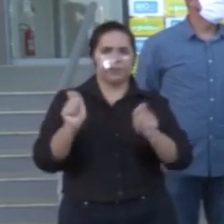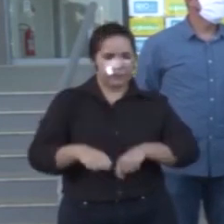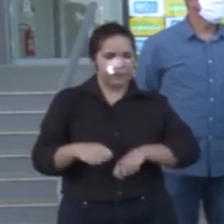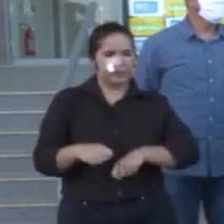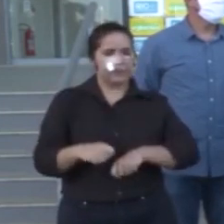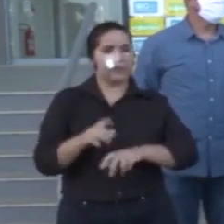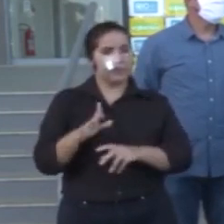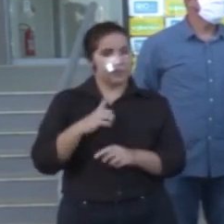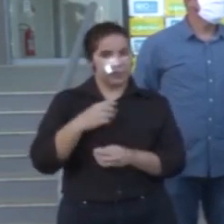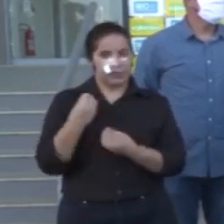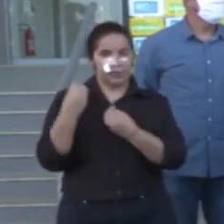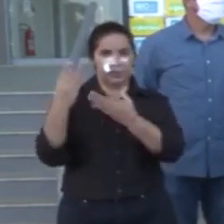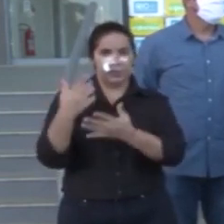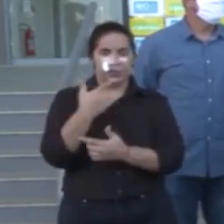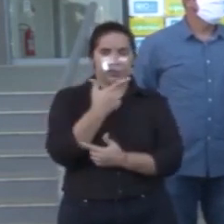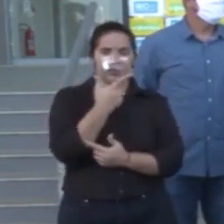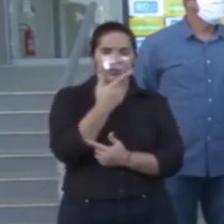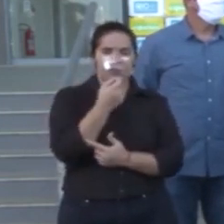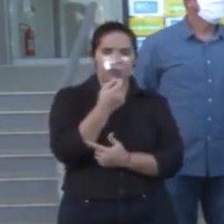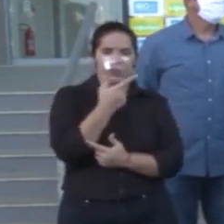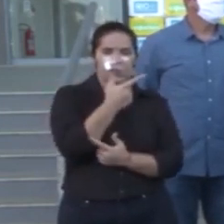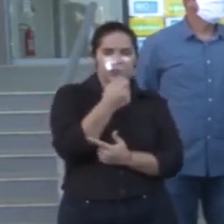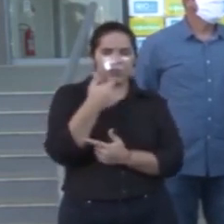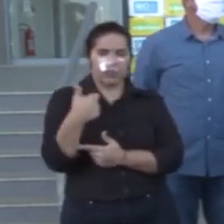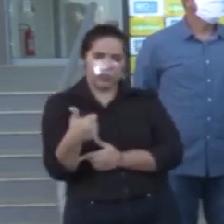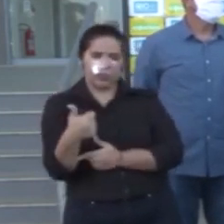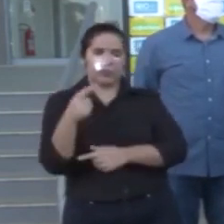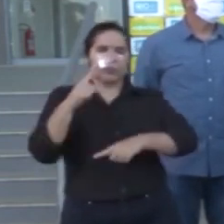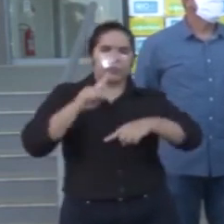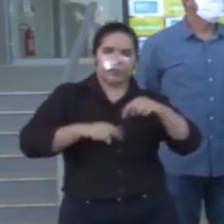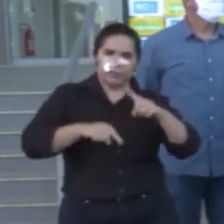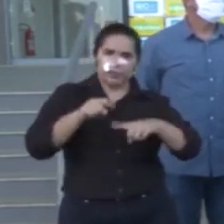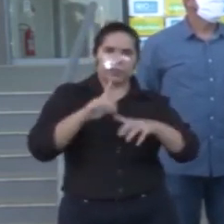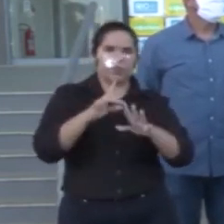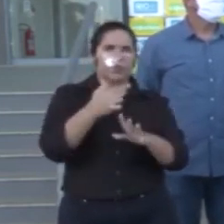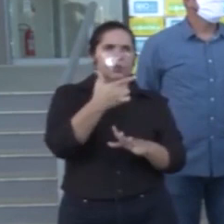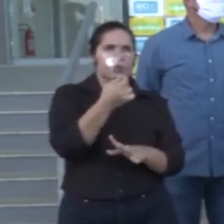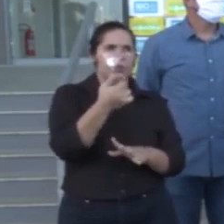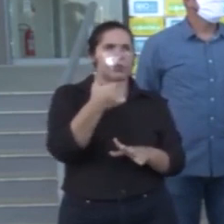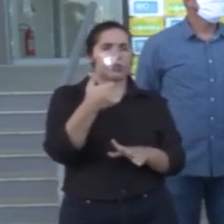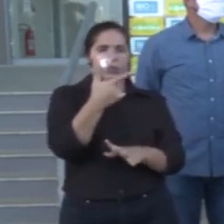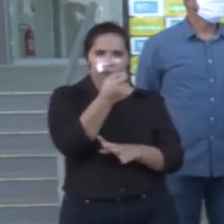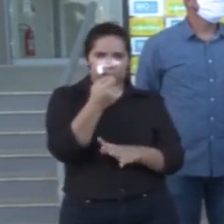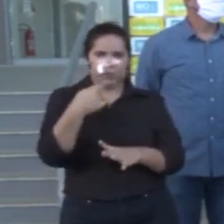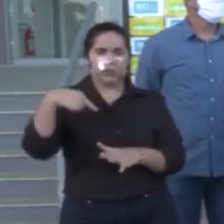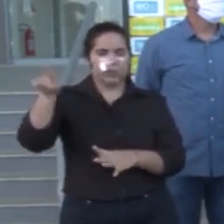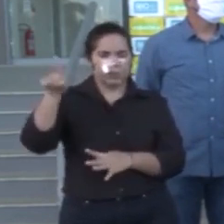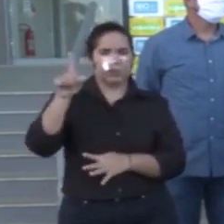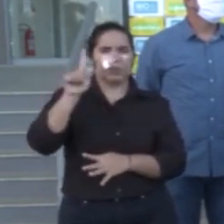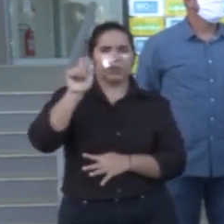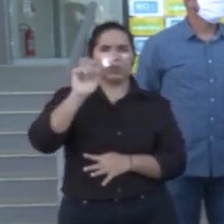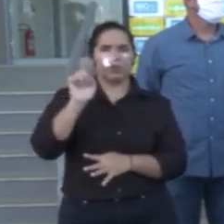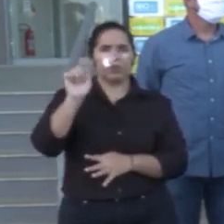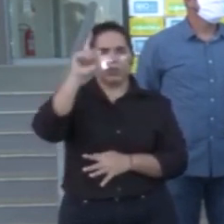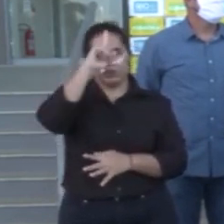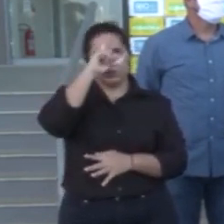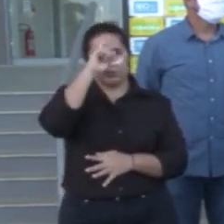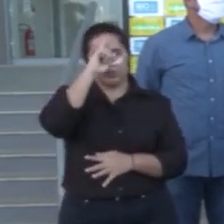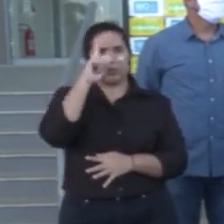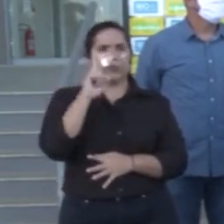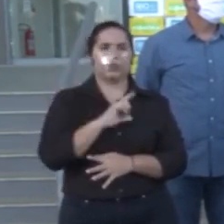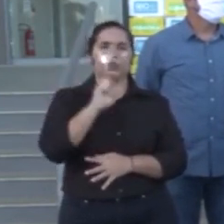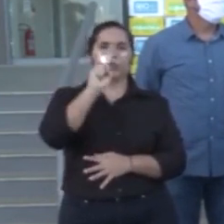Estamos mandando 201 equipamentos, perdão, 200 equipamentos para o Gasola e 100